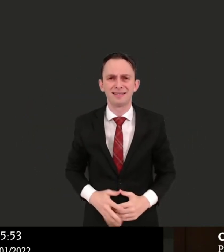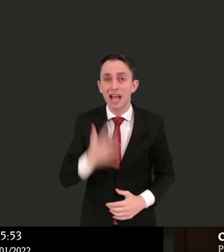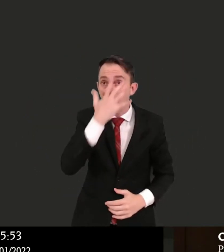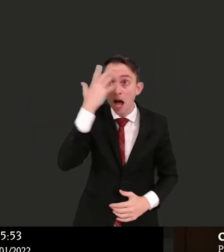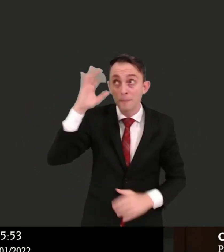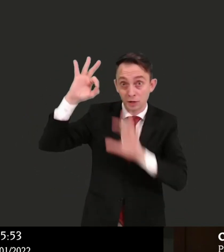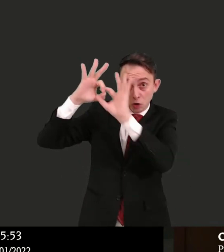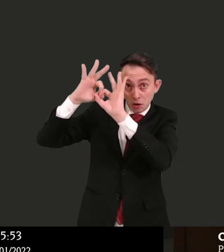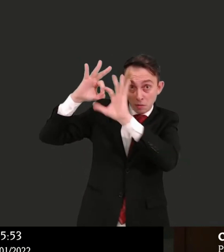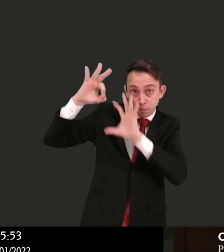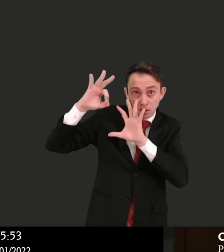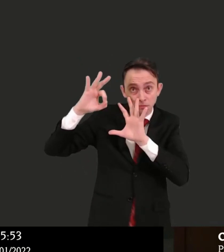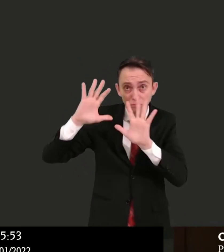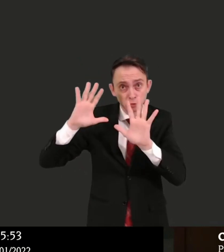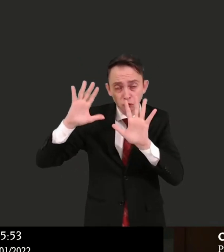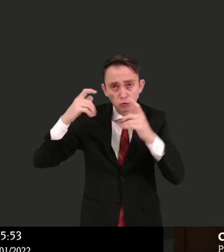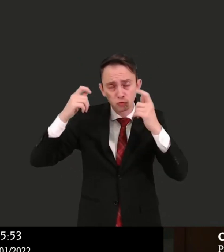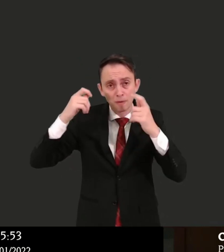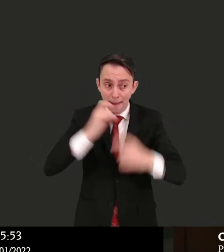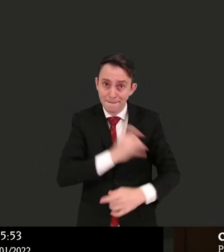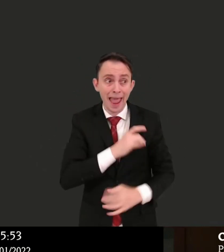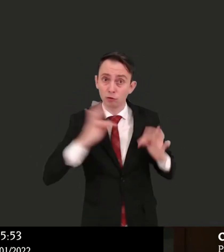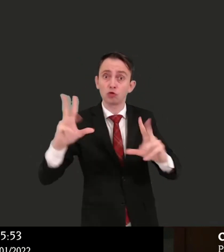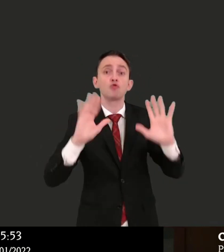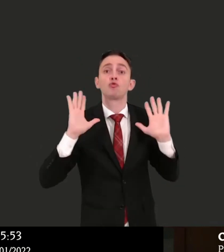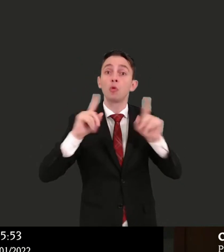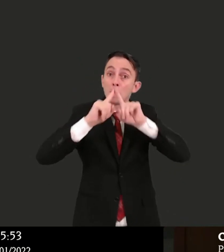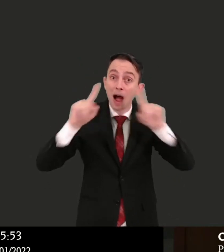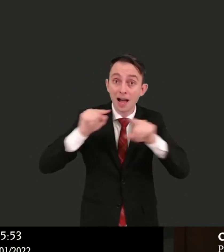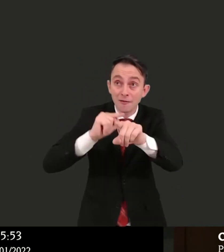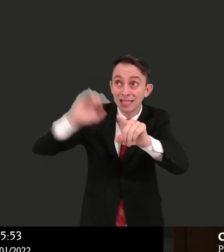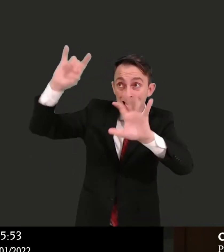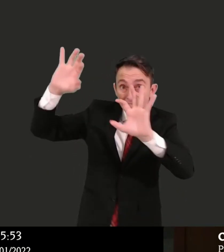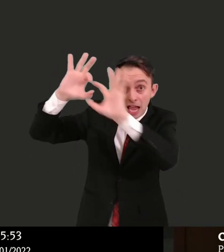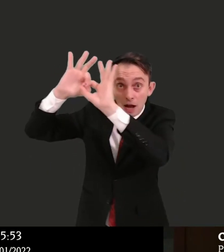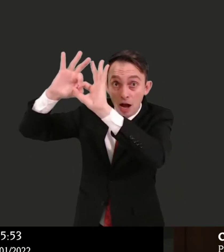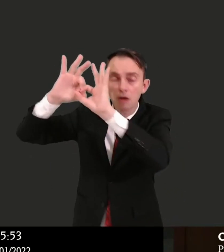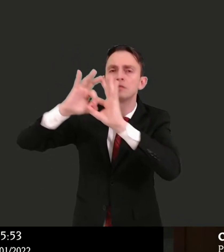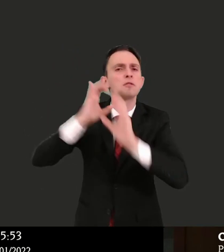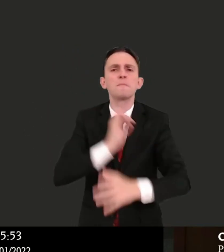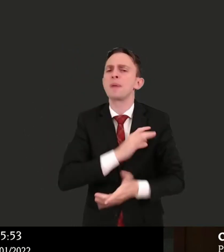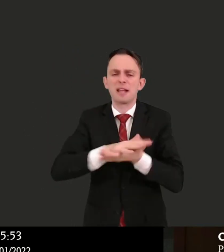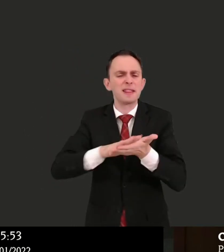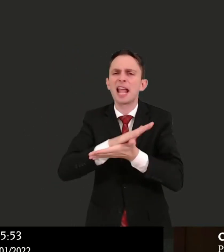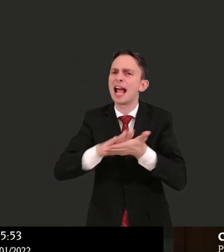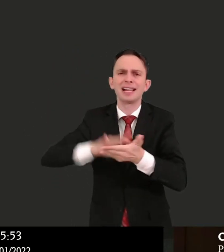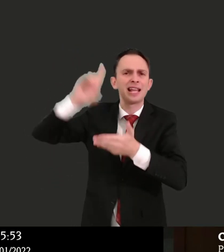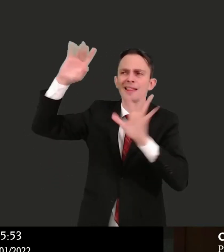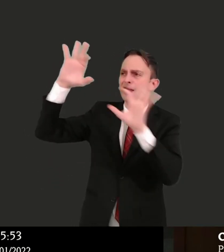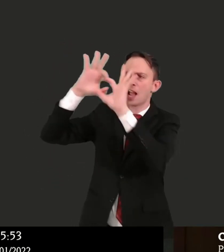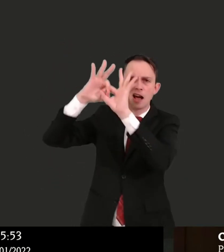correr. Quem tem Deus não tem que ter medo de nada, porque sabe, eu estou na mão do Senhor. Tudo Ele pode fazer por mim.